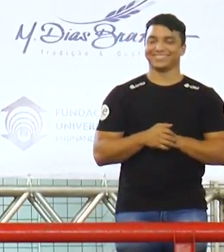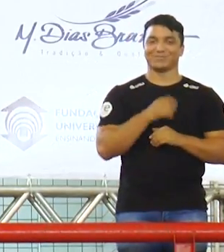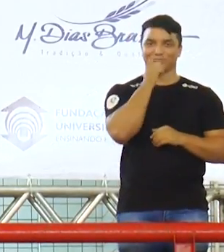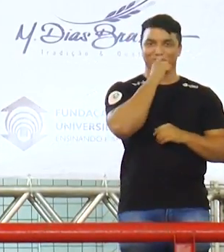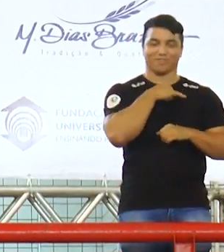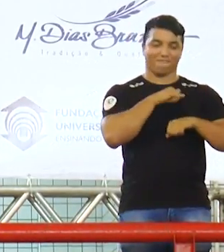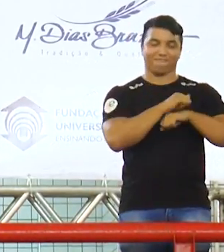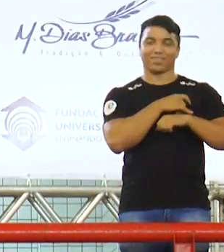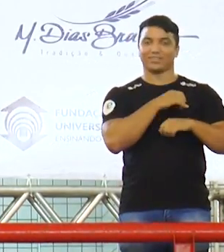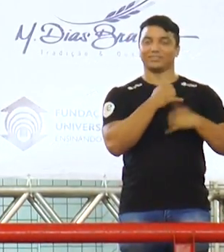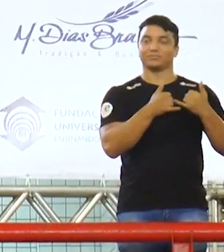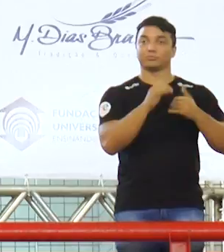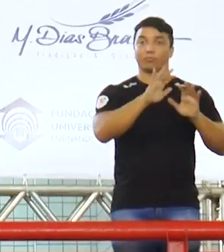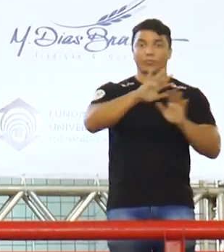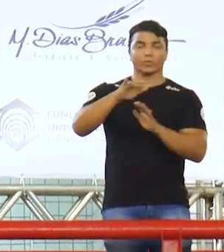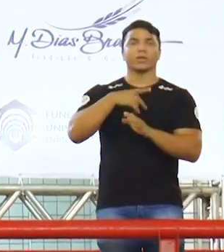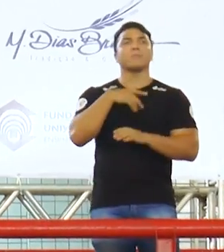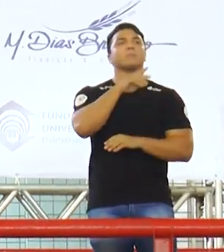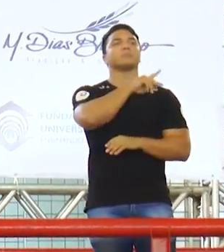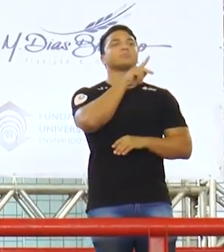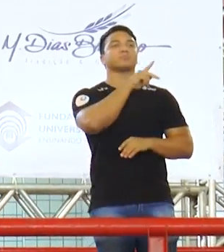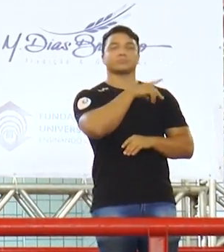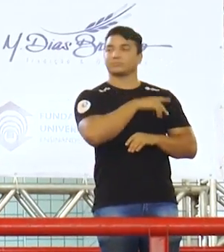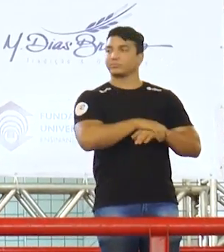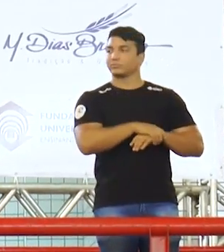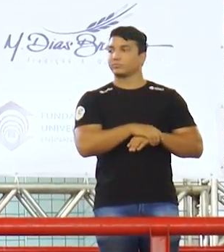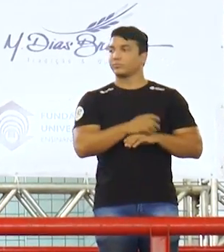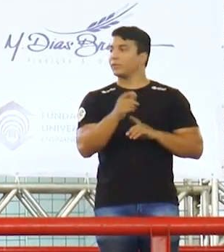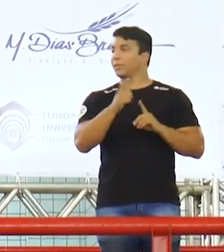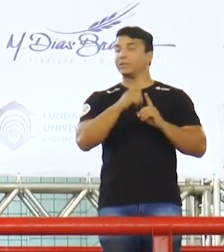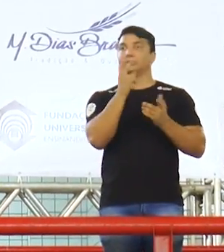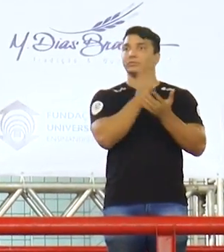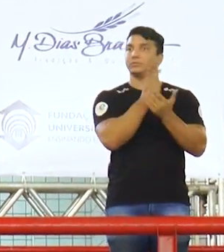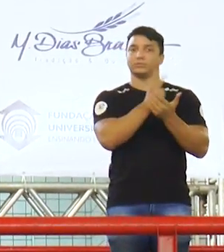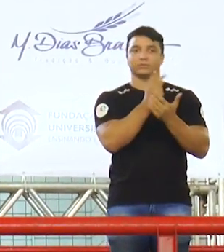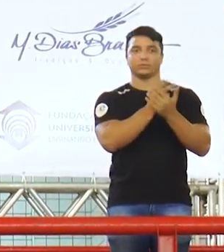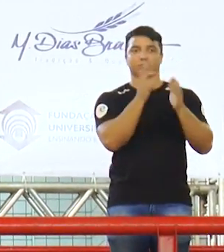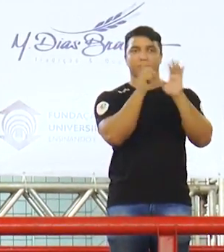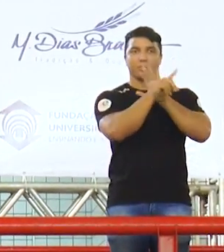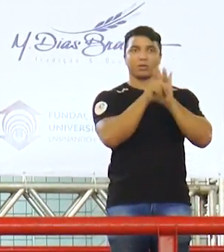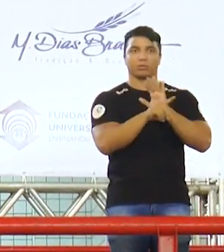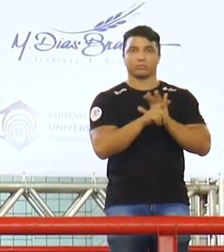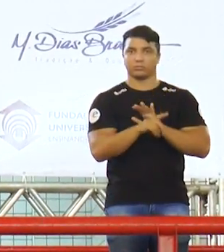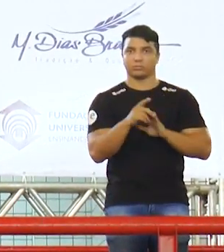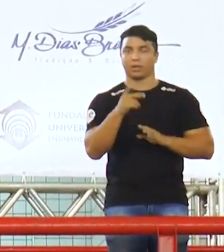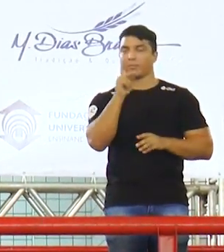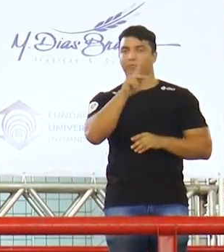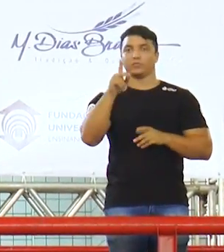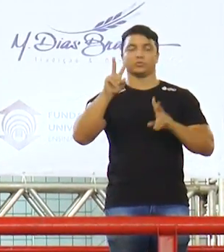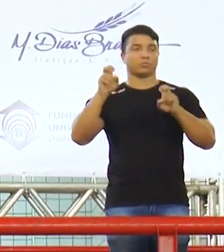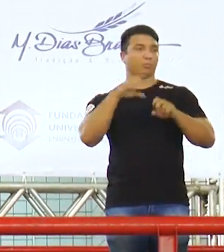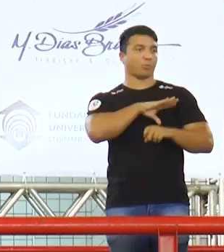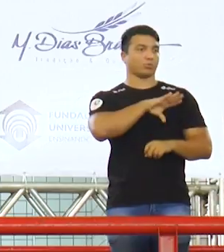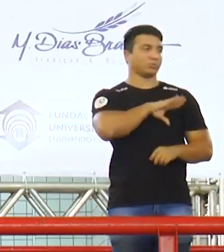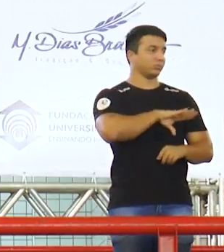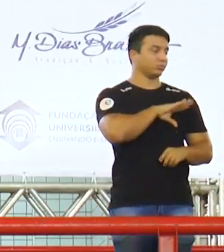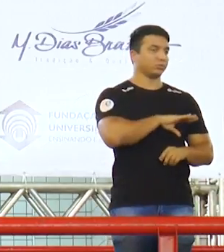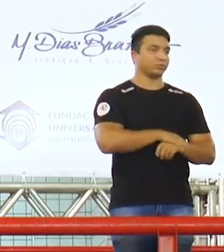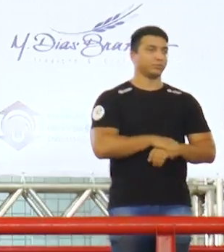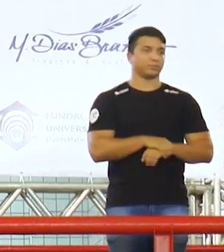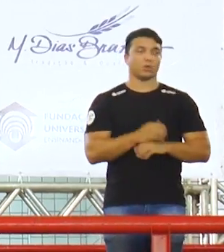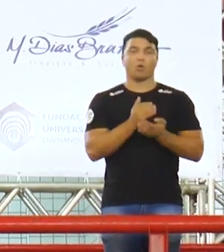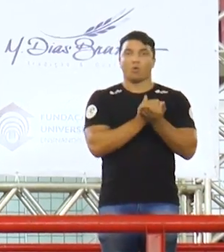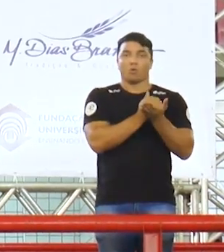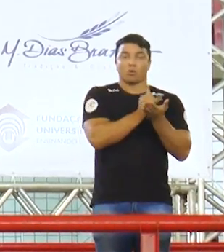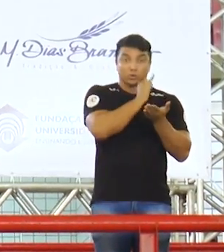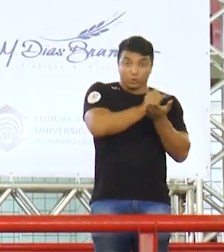Antes que alguém pergunte, professor, que esse é o tipo da pergunta que se faz para professor de português. Né? E a introdução